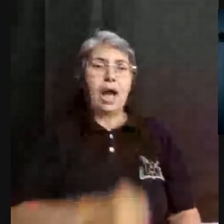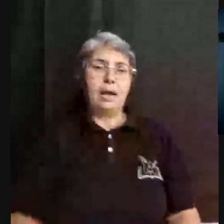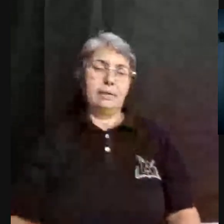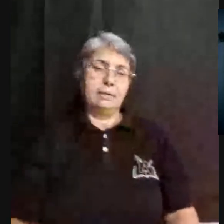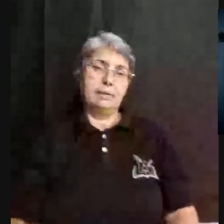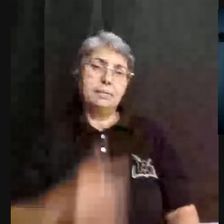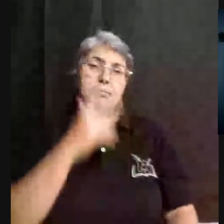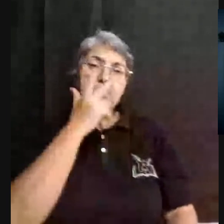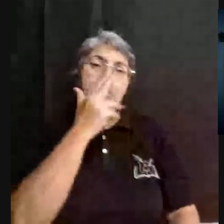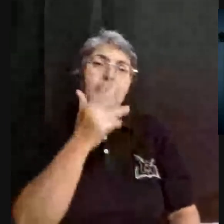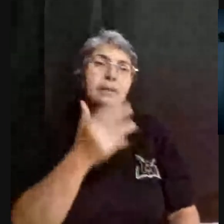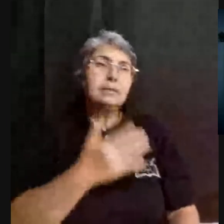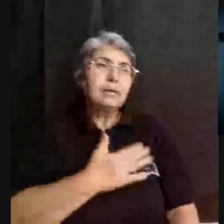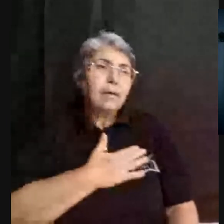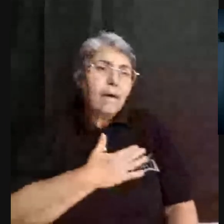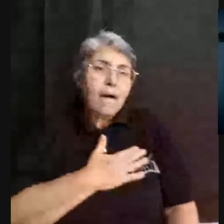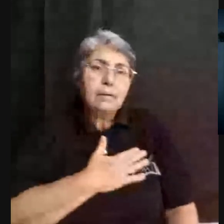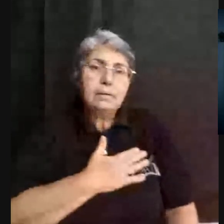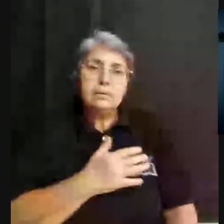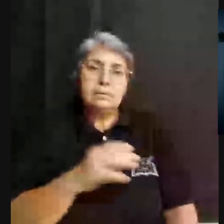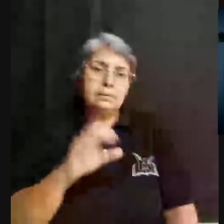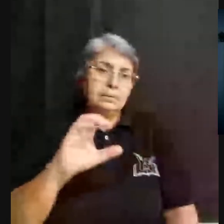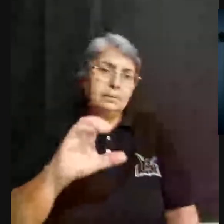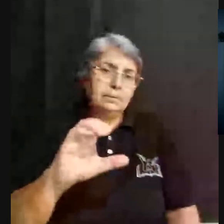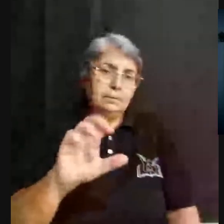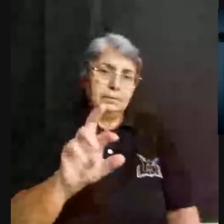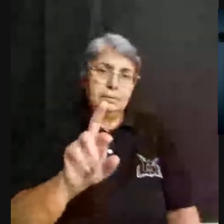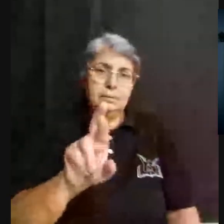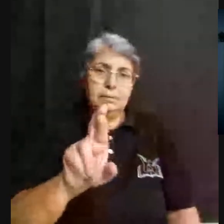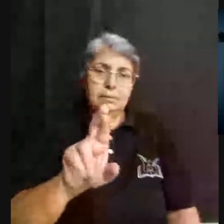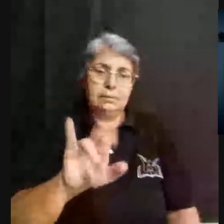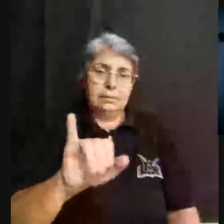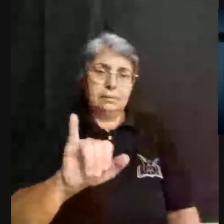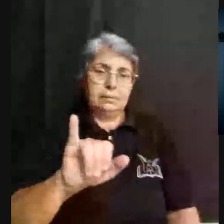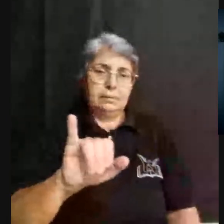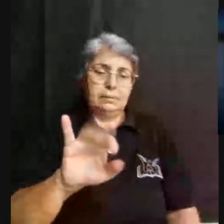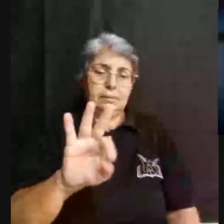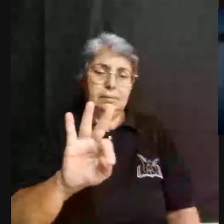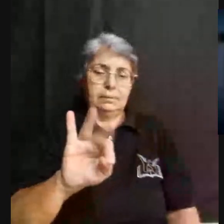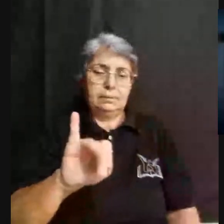espírito crítico. Eles deixaram de